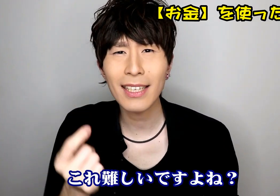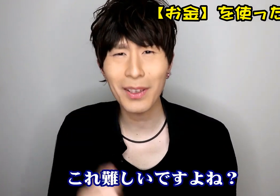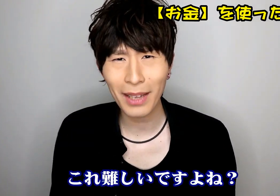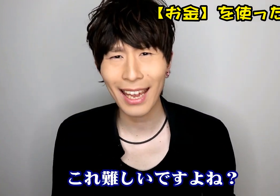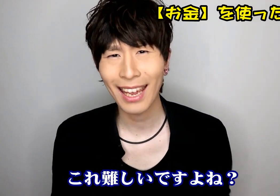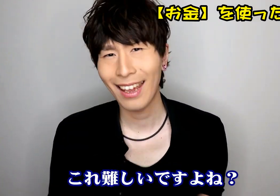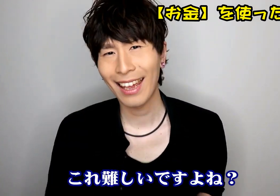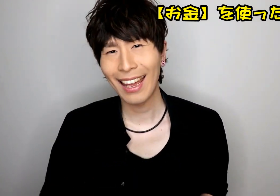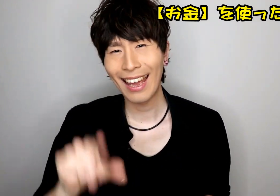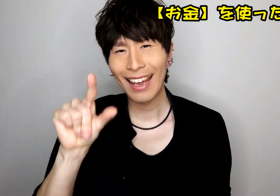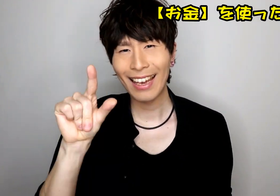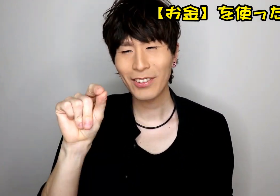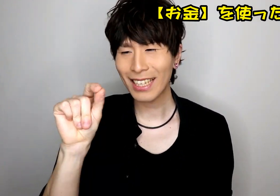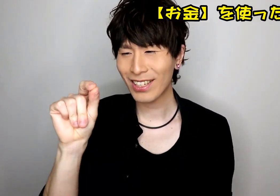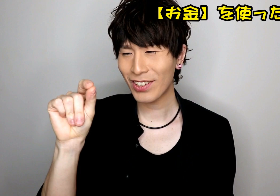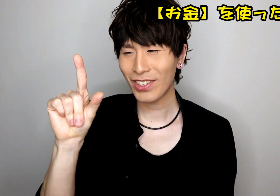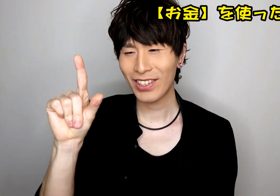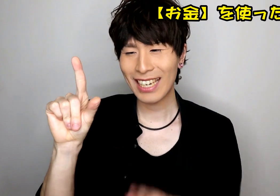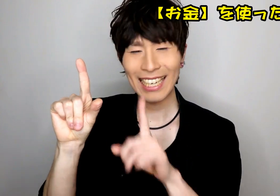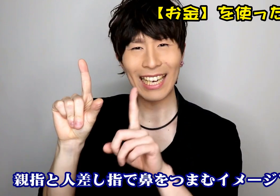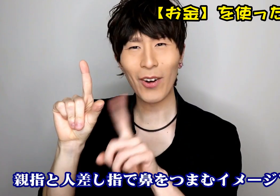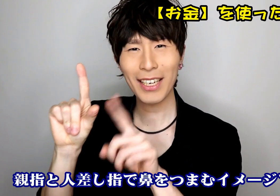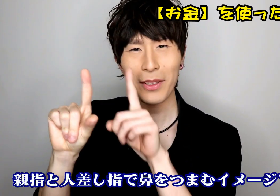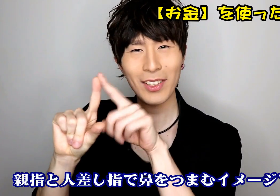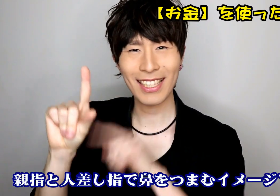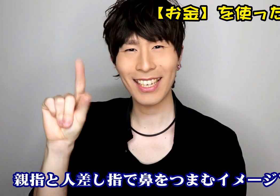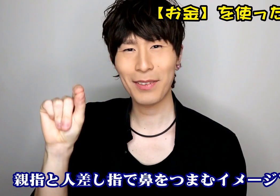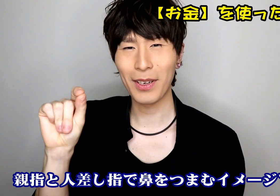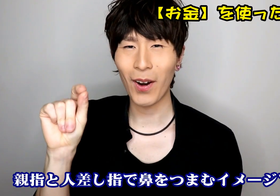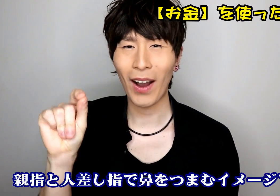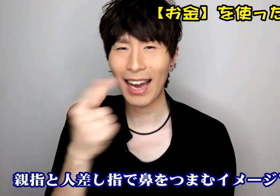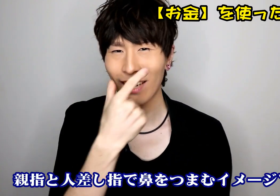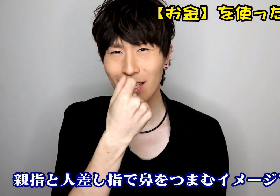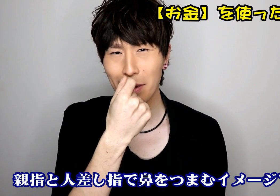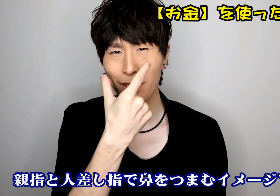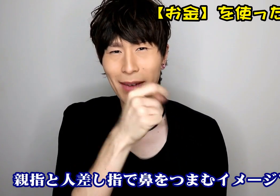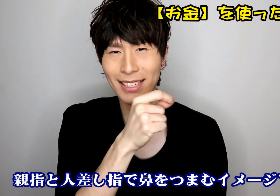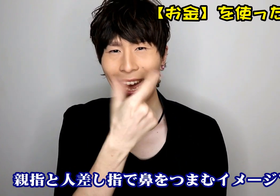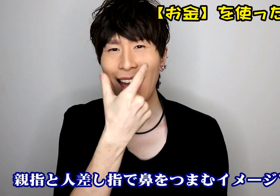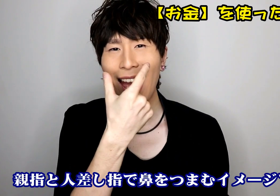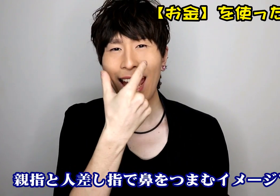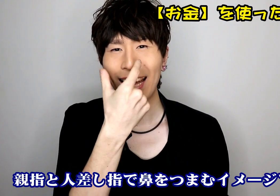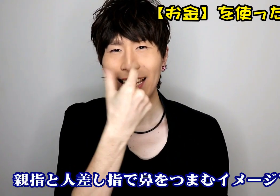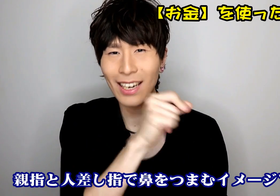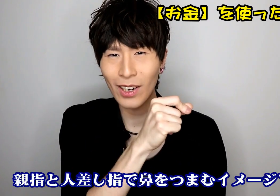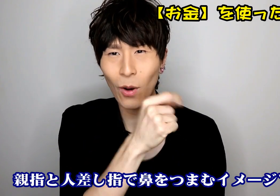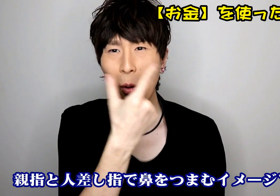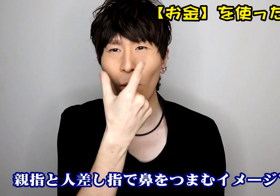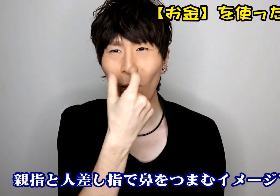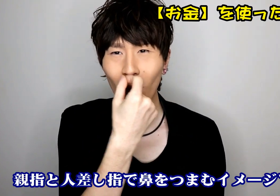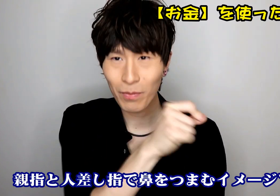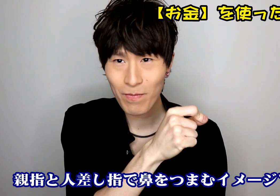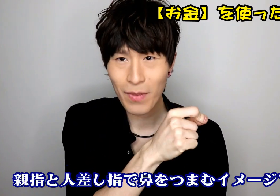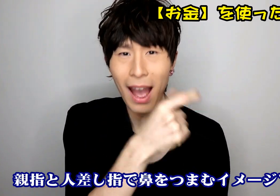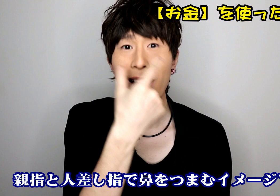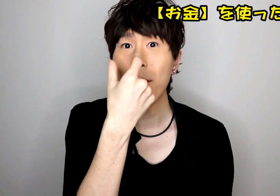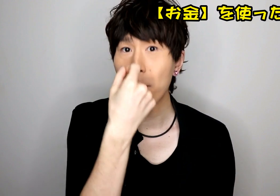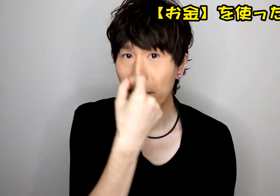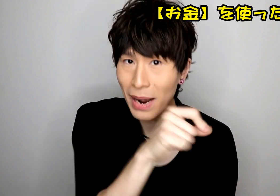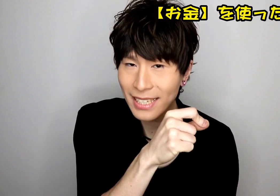よね。2つ、親指と人差し指を鼻をつまむイメージでこう、マシ、